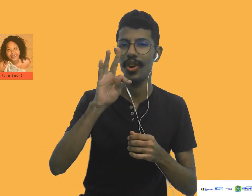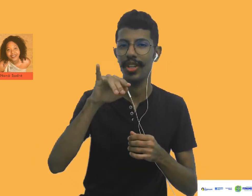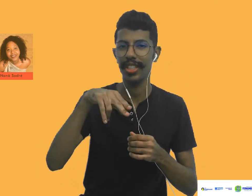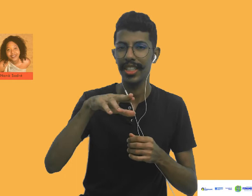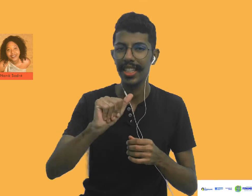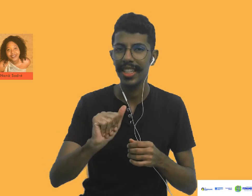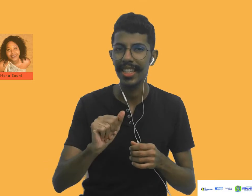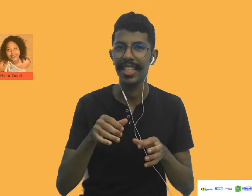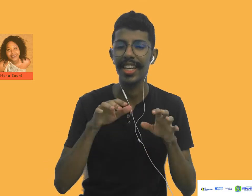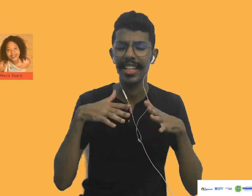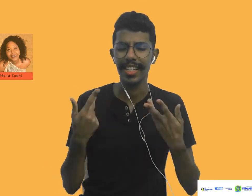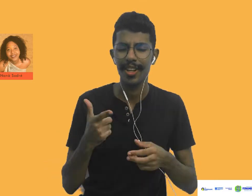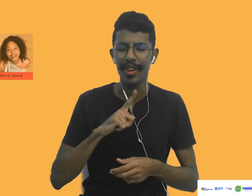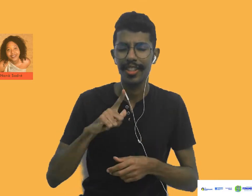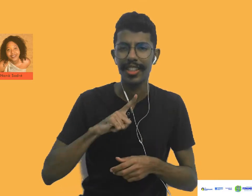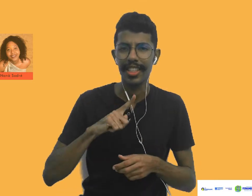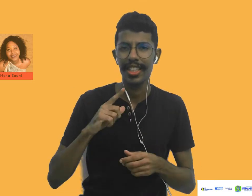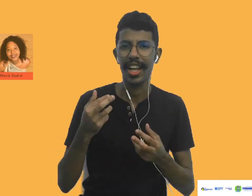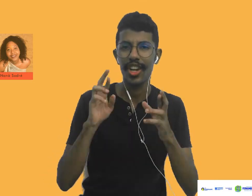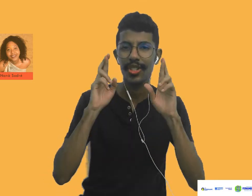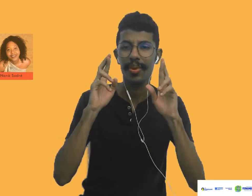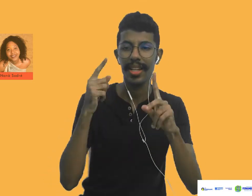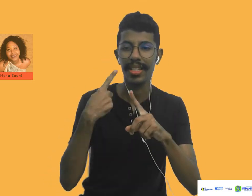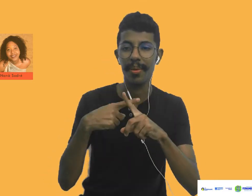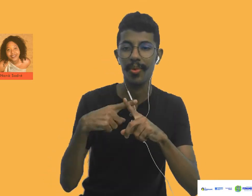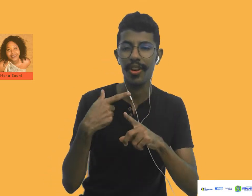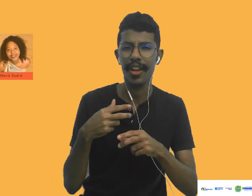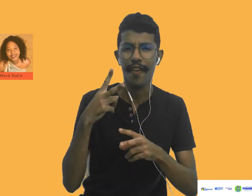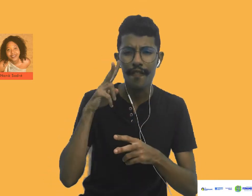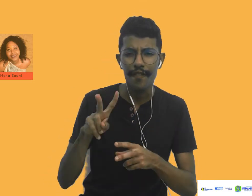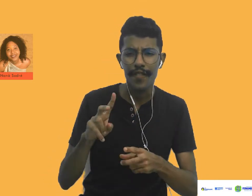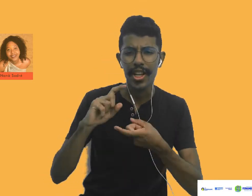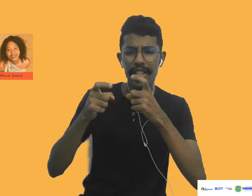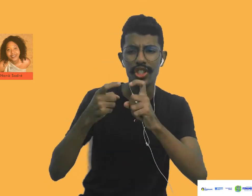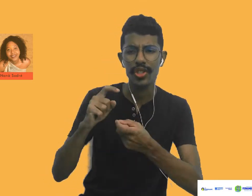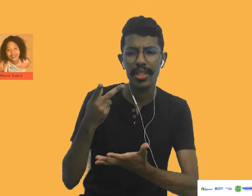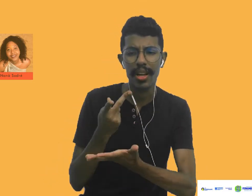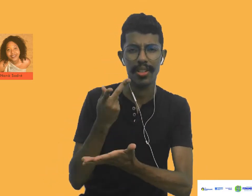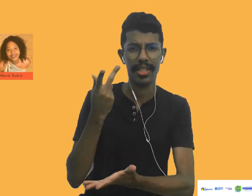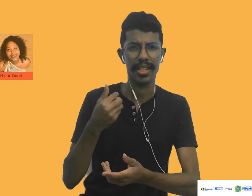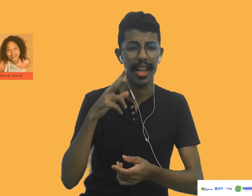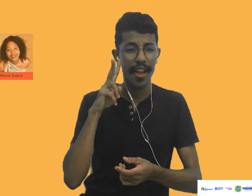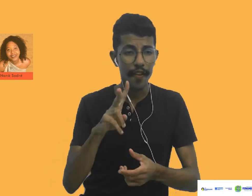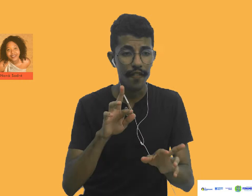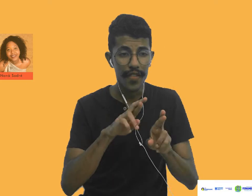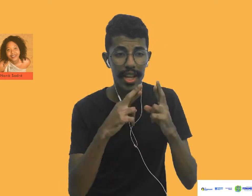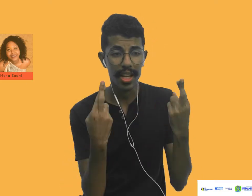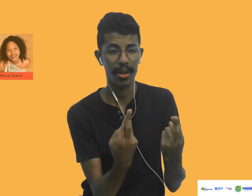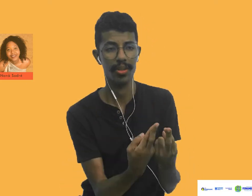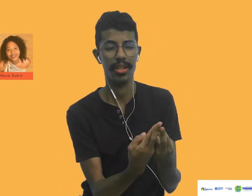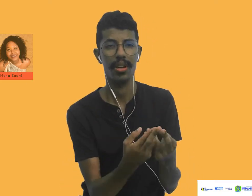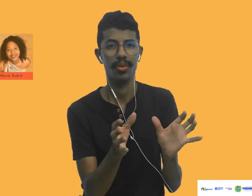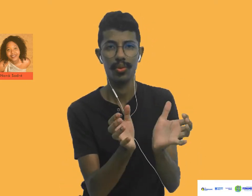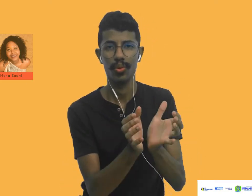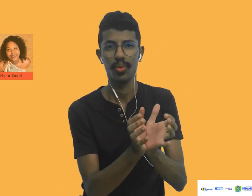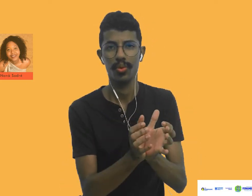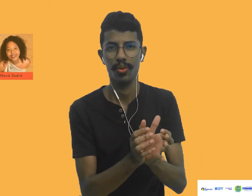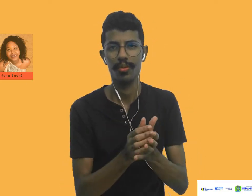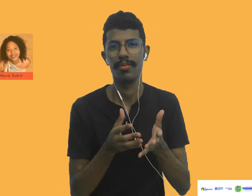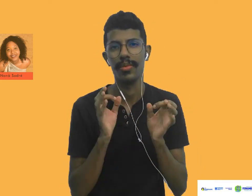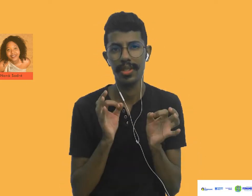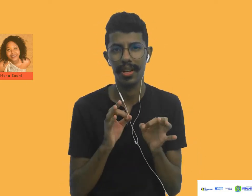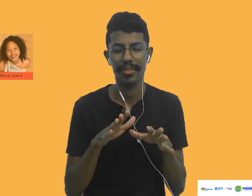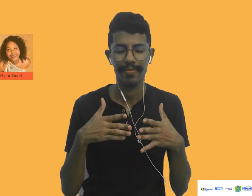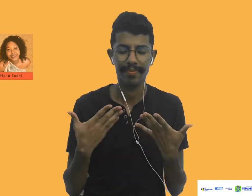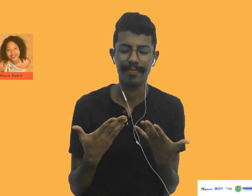Então, eu tenho a esperança. Por que que eu tenho esperança? Porque eu vi as coisas acontecerem, né? Eu vi as discussões desses grupos, eu vi